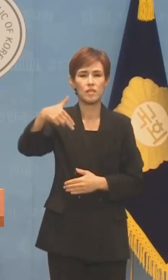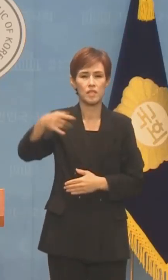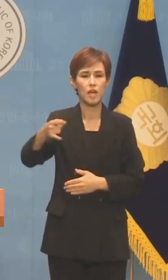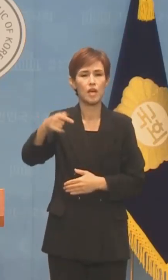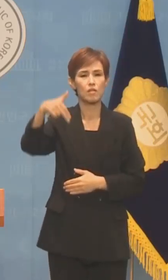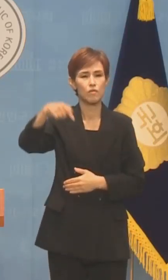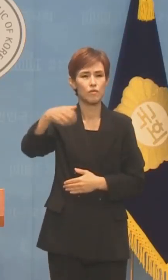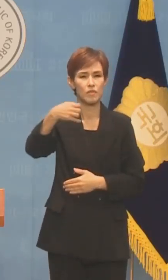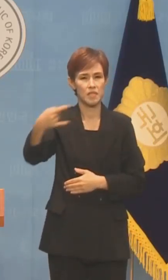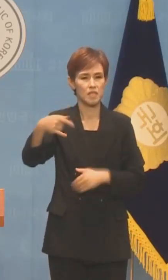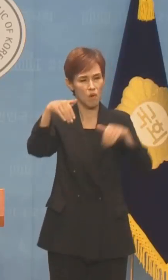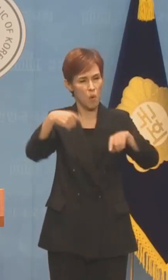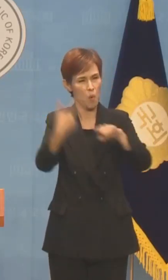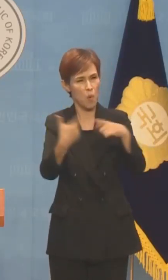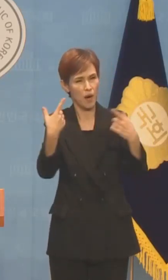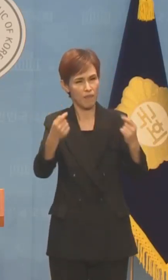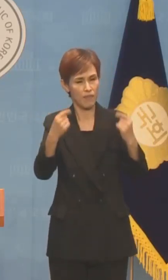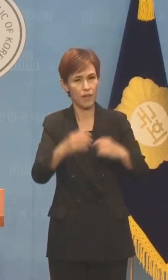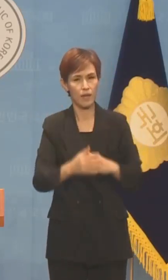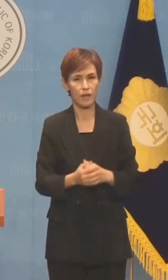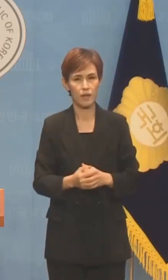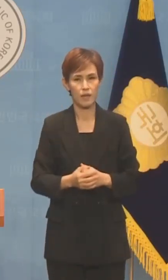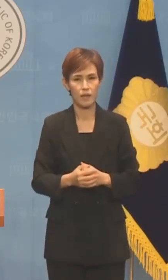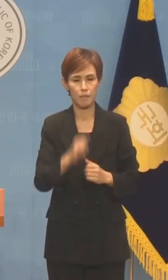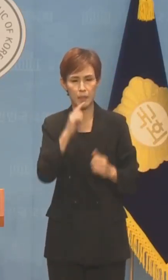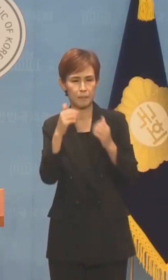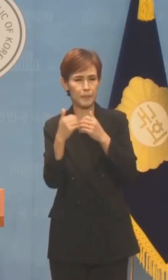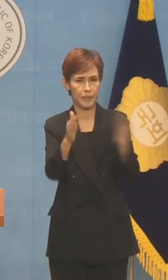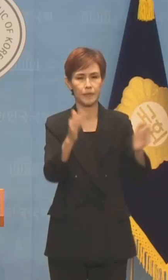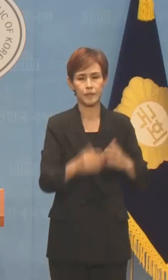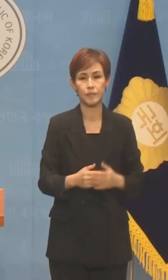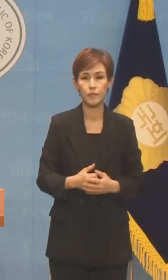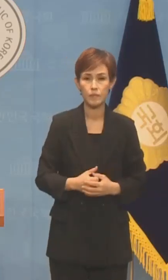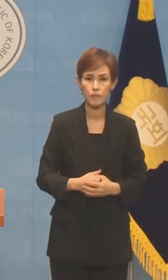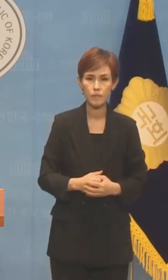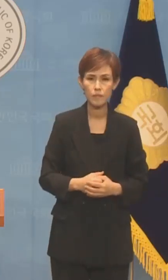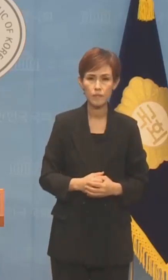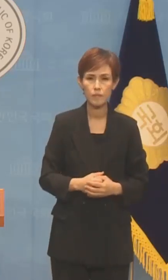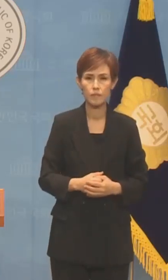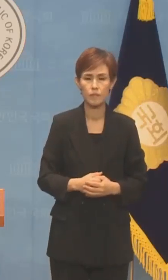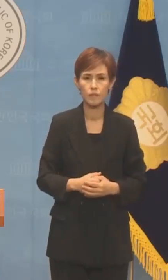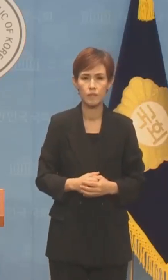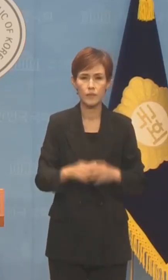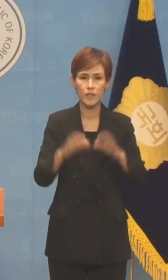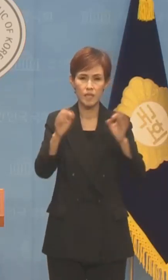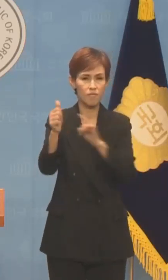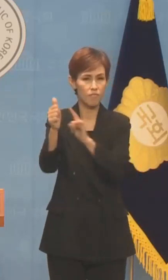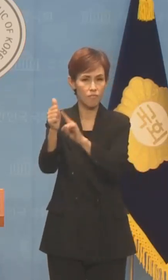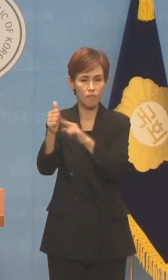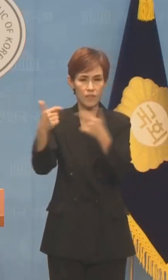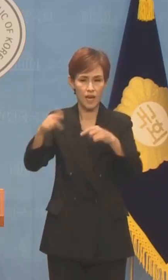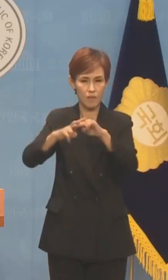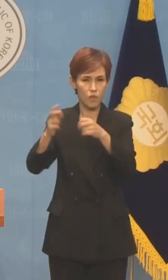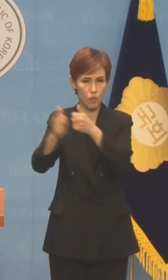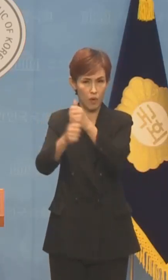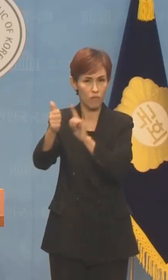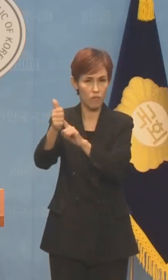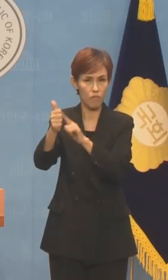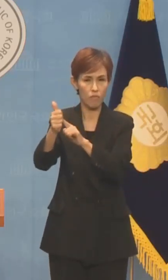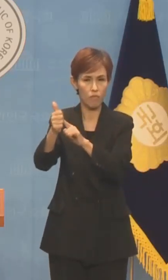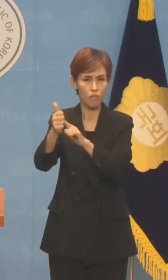조직원이거나 하수인이라며 비상식적 언사를 쏟아낸 것입니다. 김용원 상임위원,